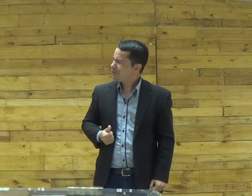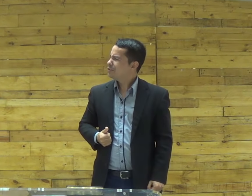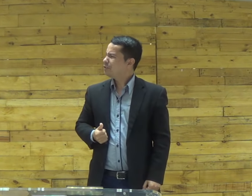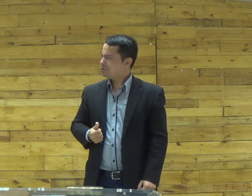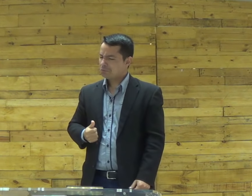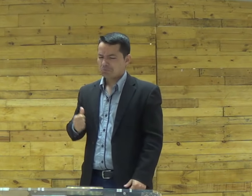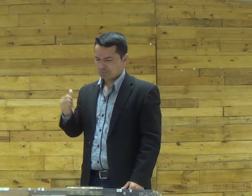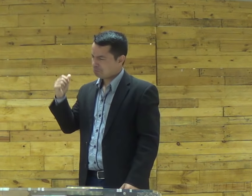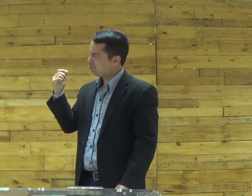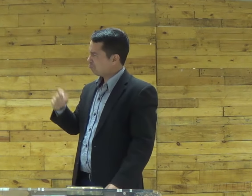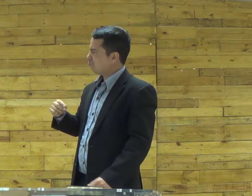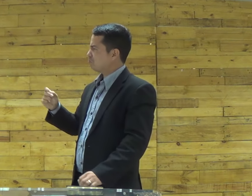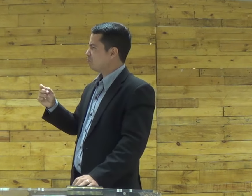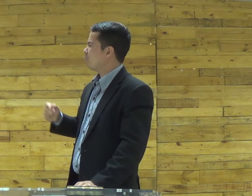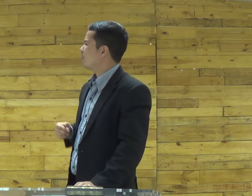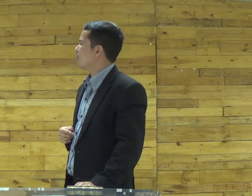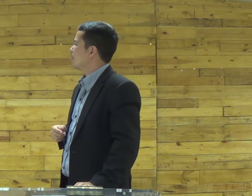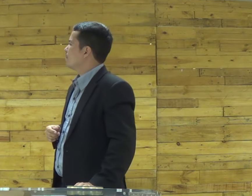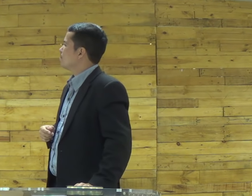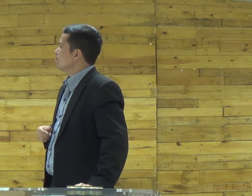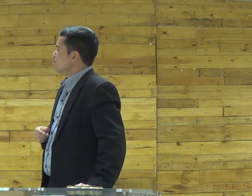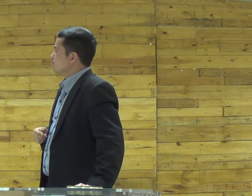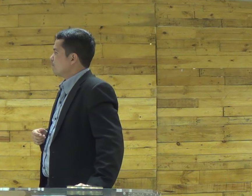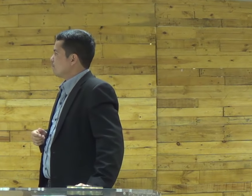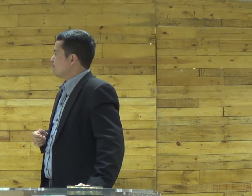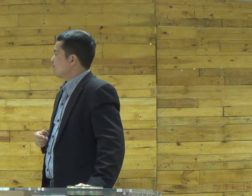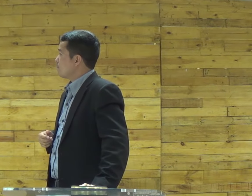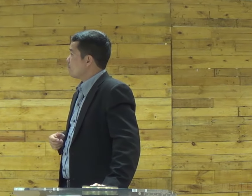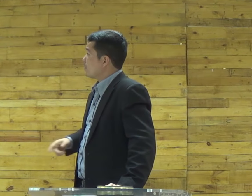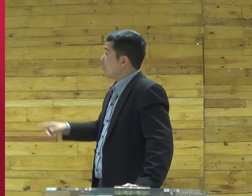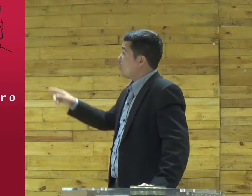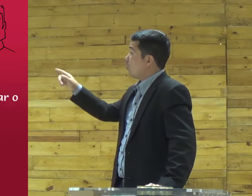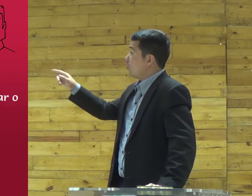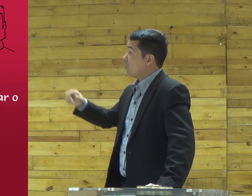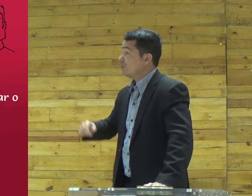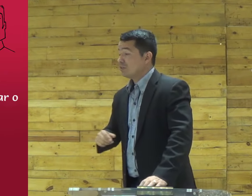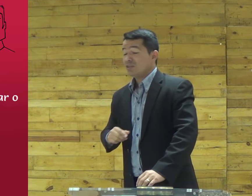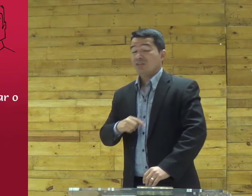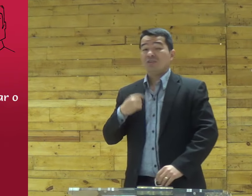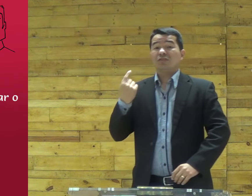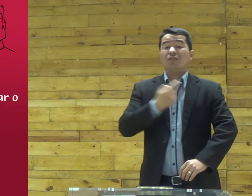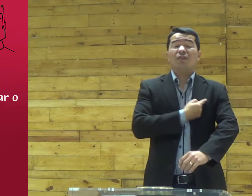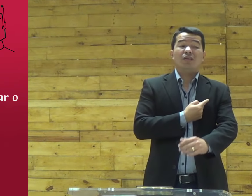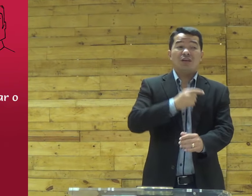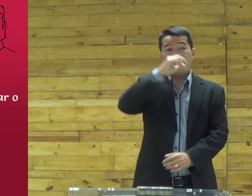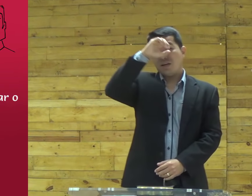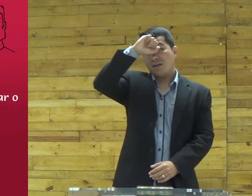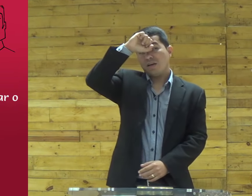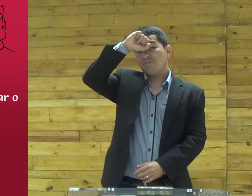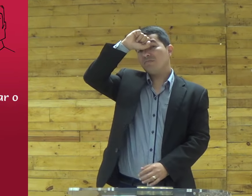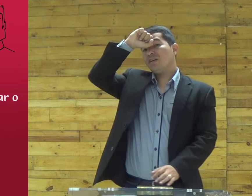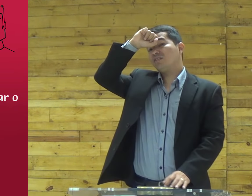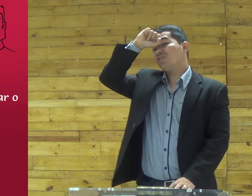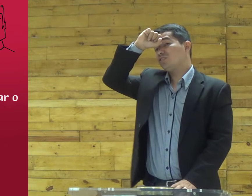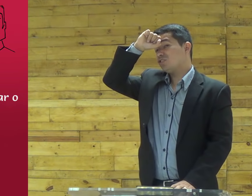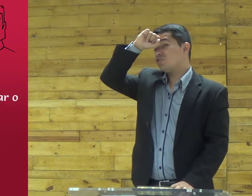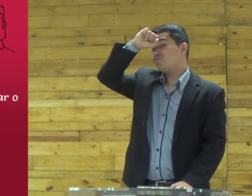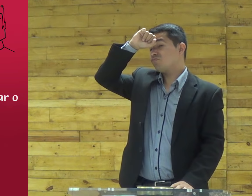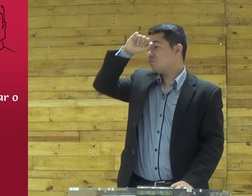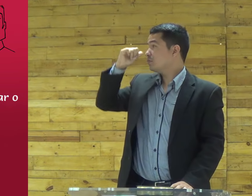brechinha da lei um uma lei que favorecer esse surdo. A verdade é que o que nós temos que